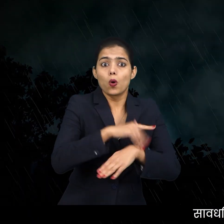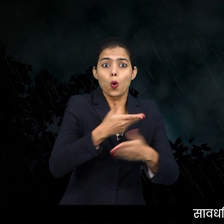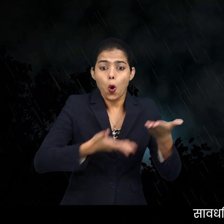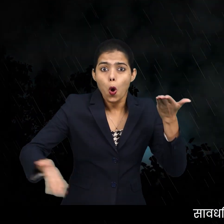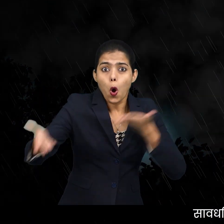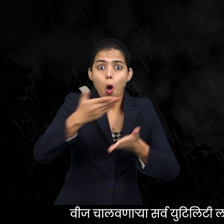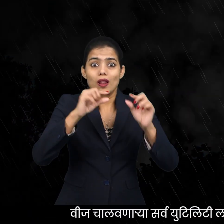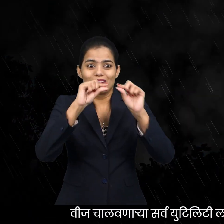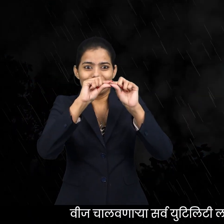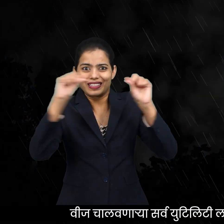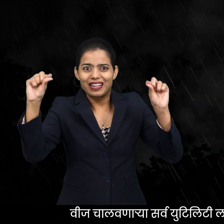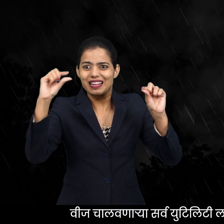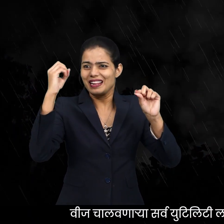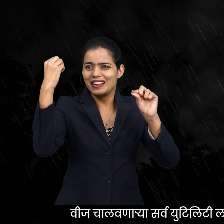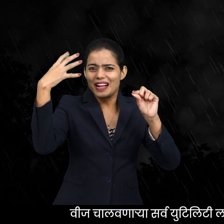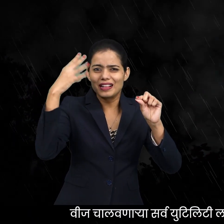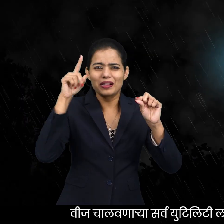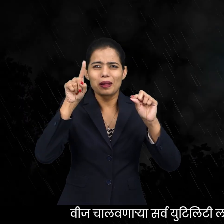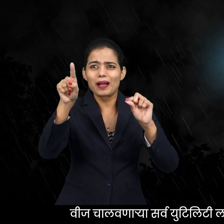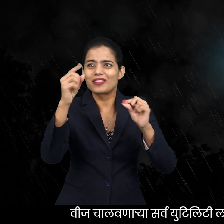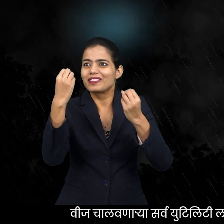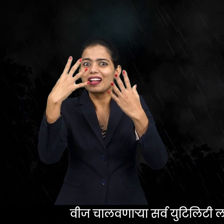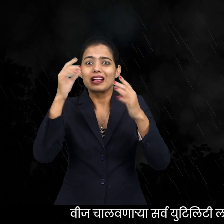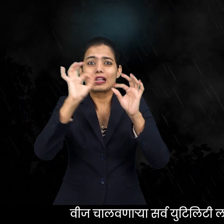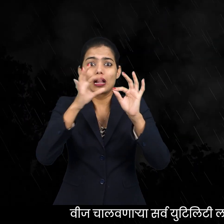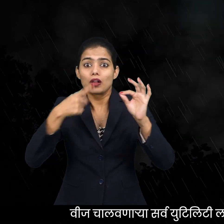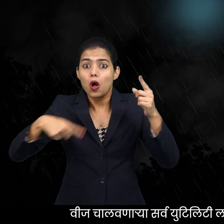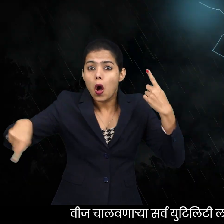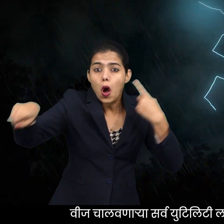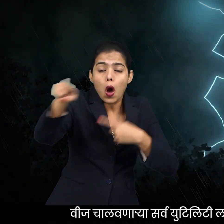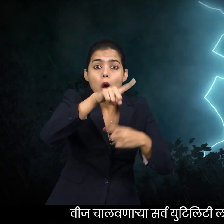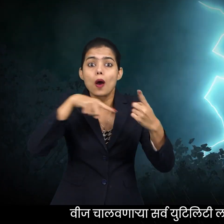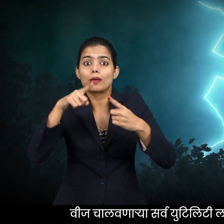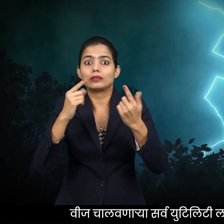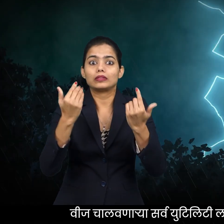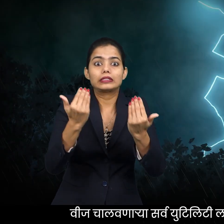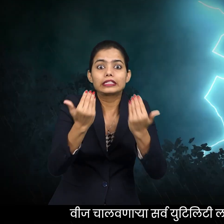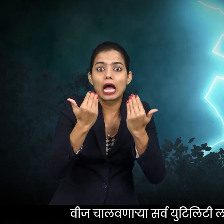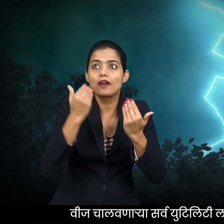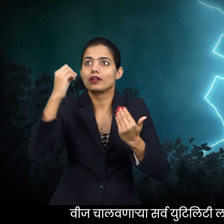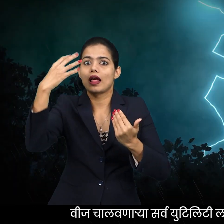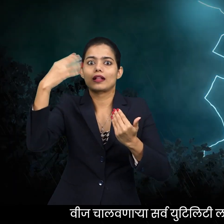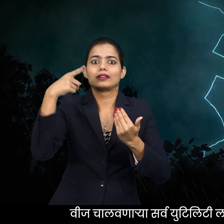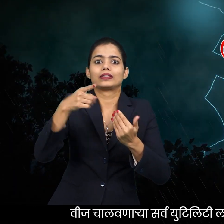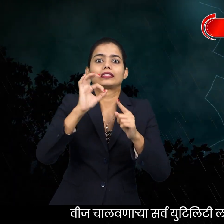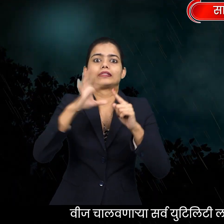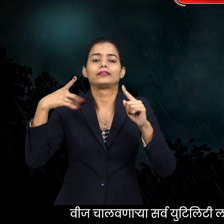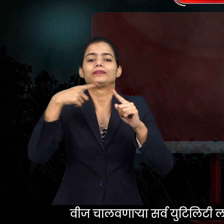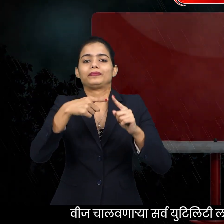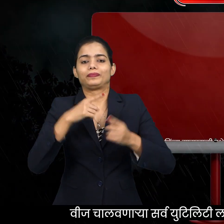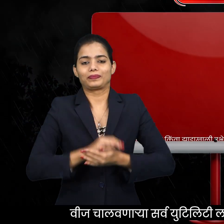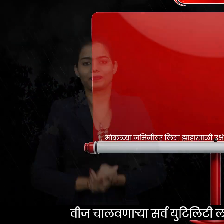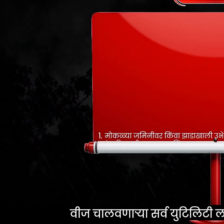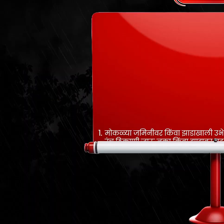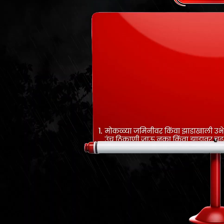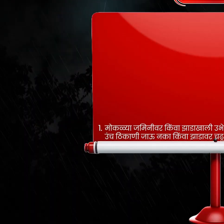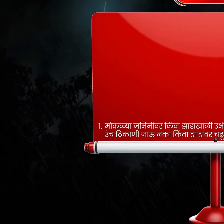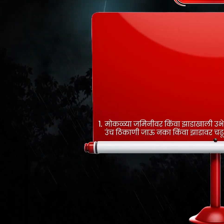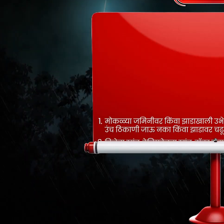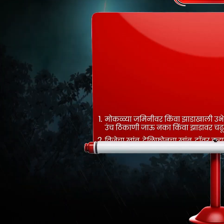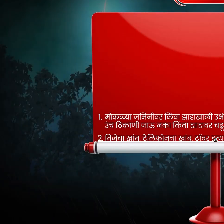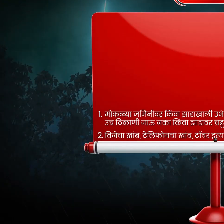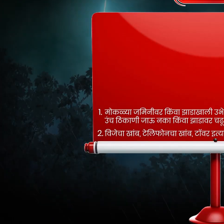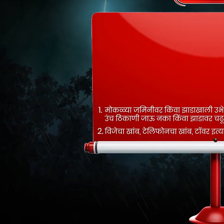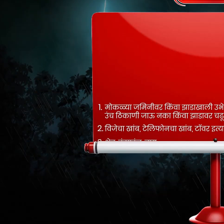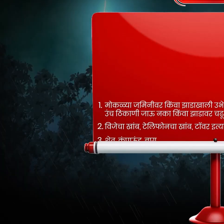सावधगिरी. वीज चालवणाऱ्या सर्व युटिलिटी लाईन्स आणि वस्तूंपासून दूर राहा.